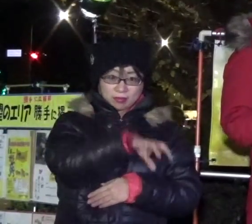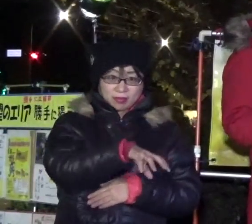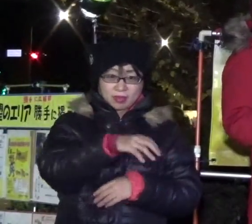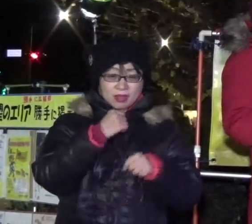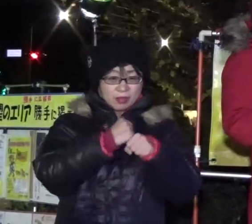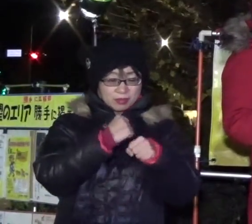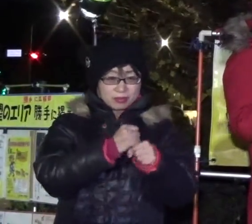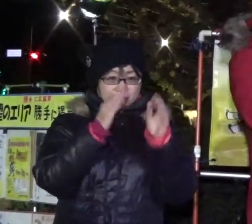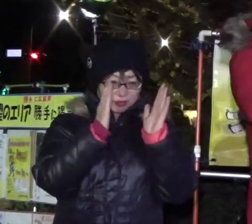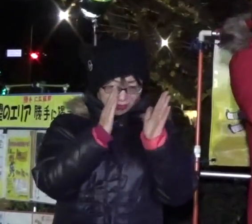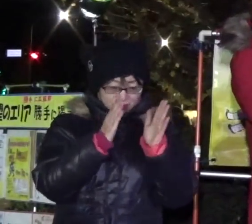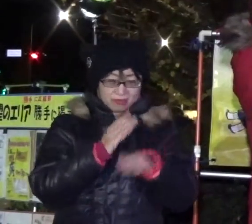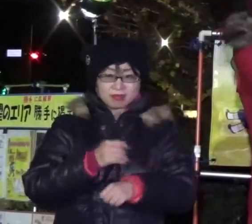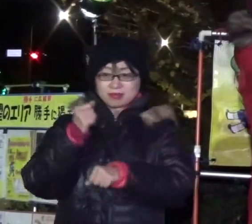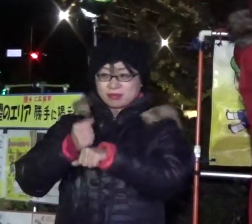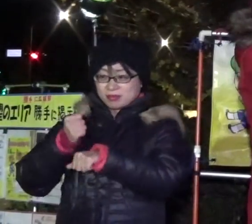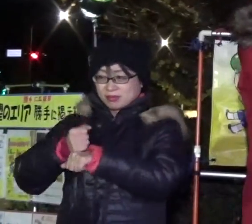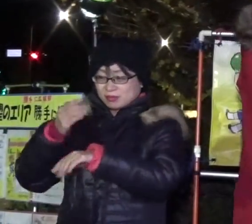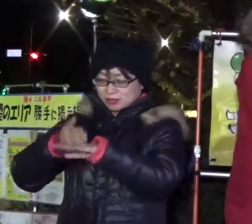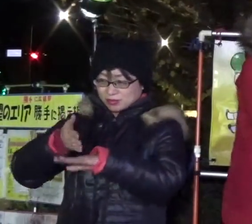いと思いますので、よろしくお願いします。